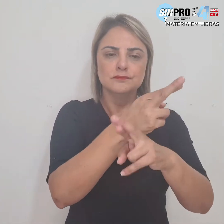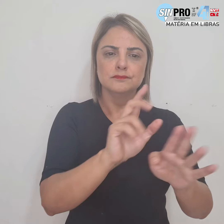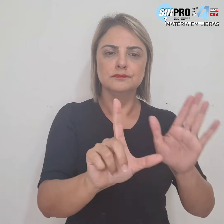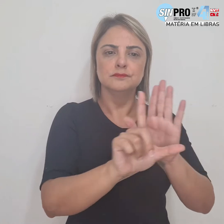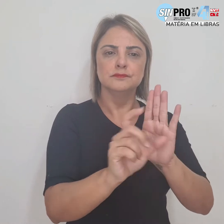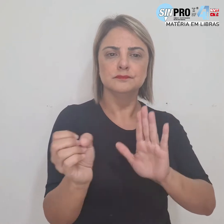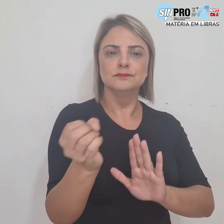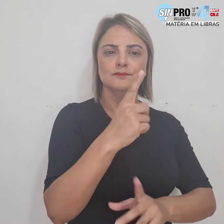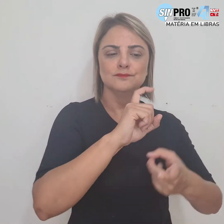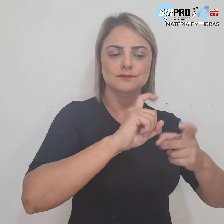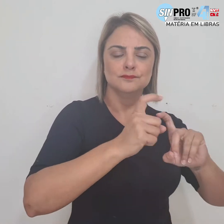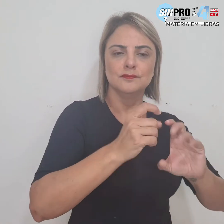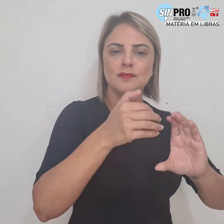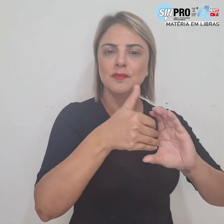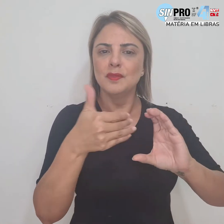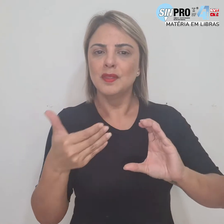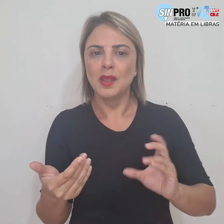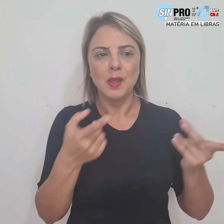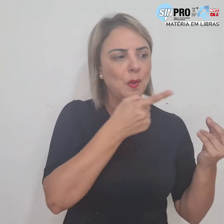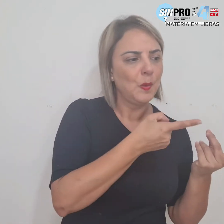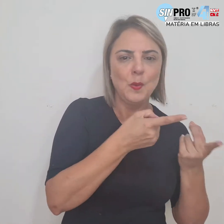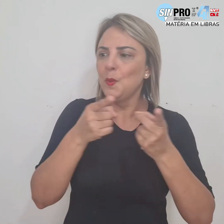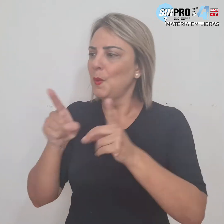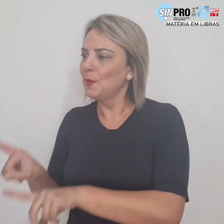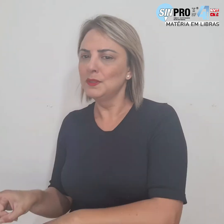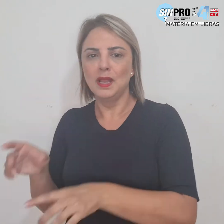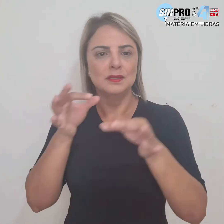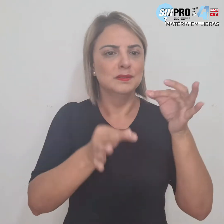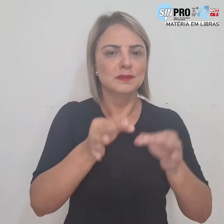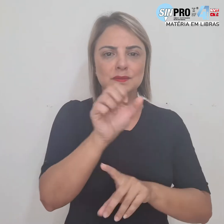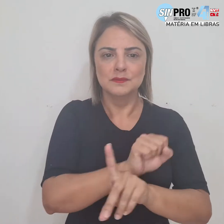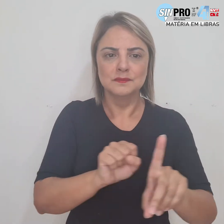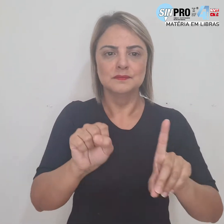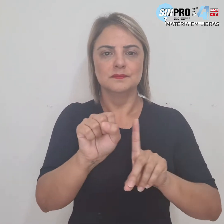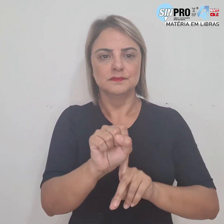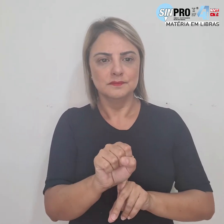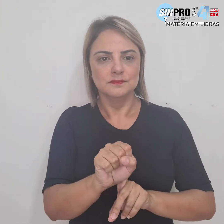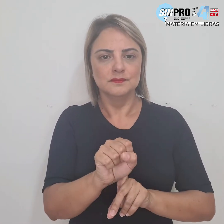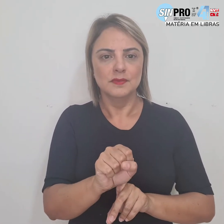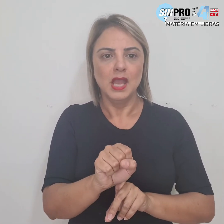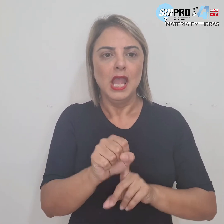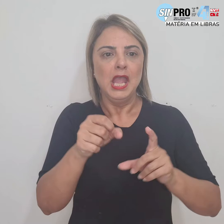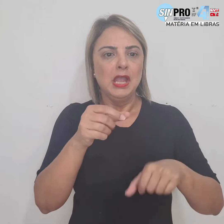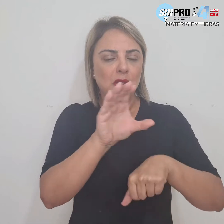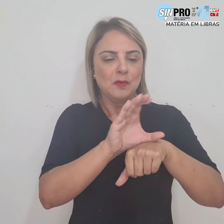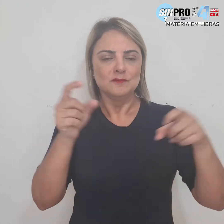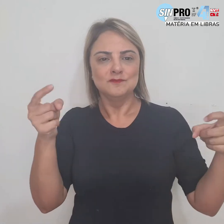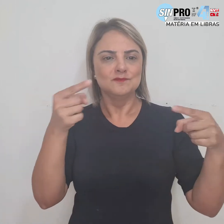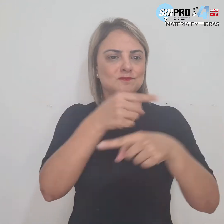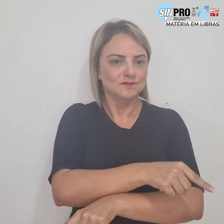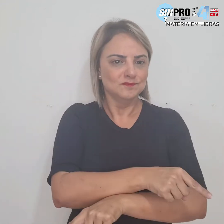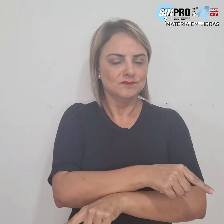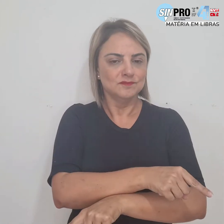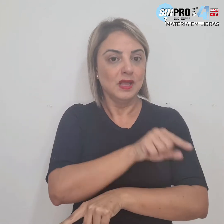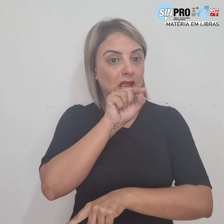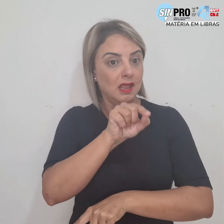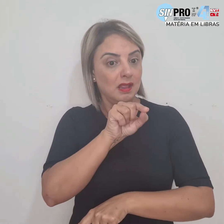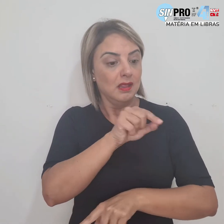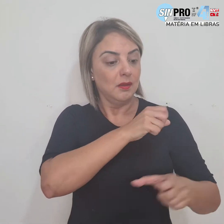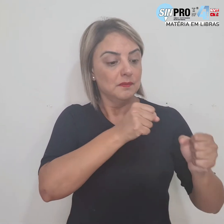reforma administrativa tem caráter contrário à justiça social e traços de inconstitucionalidade. Ao ser dados